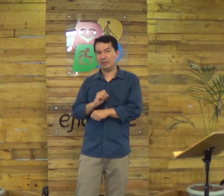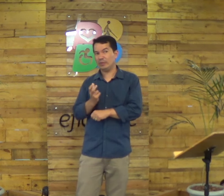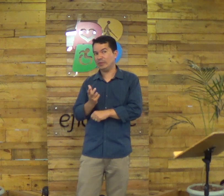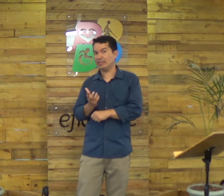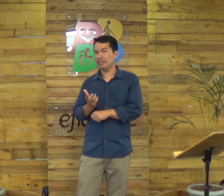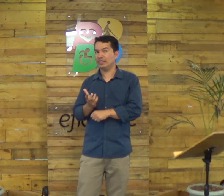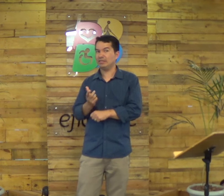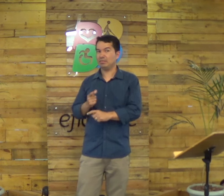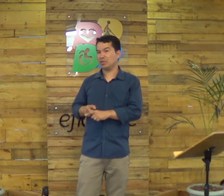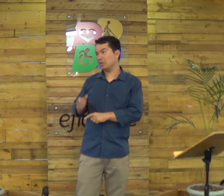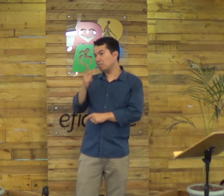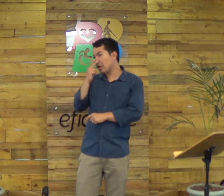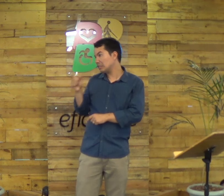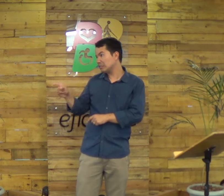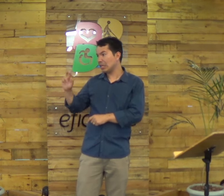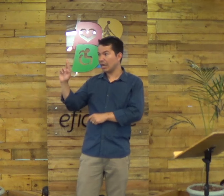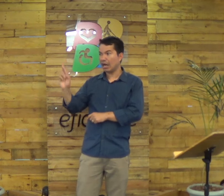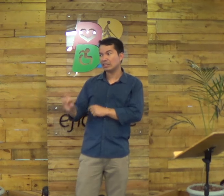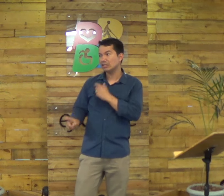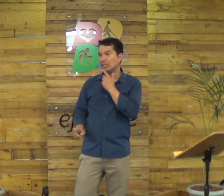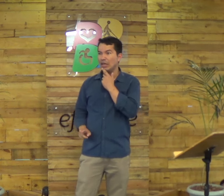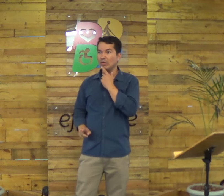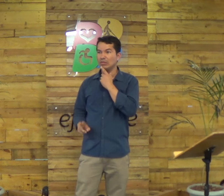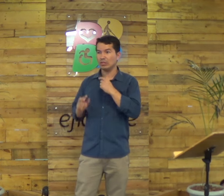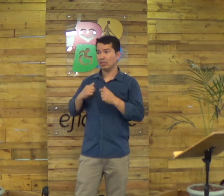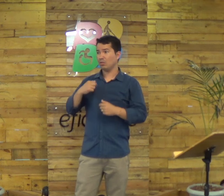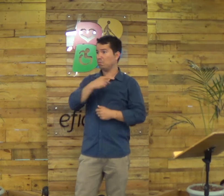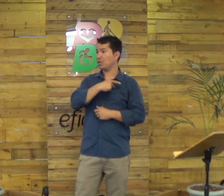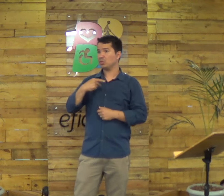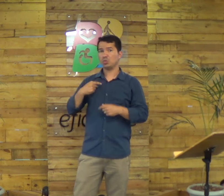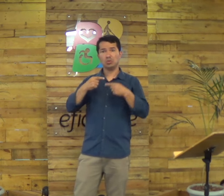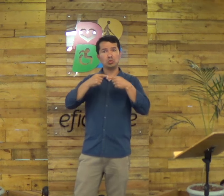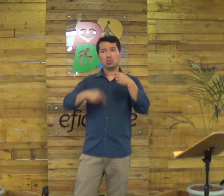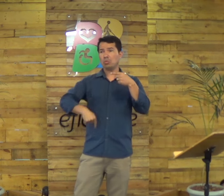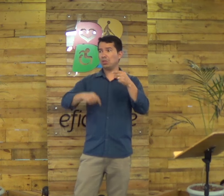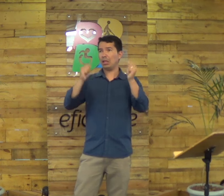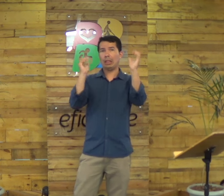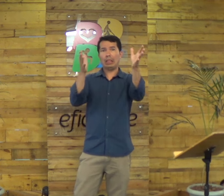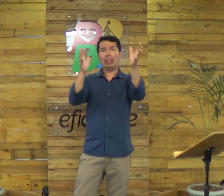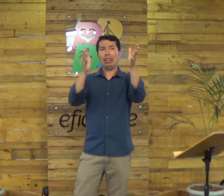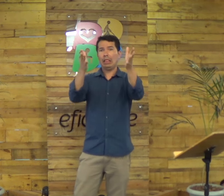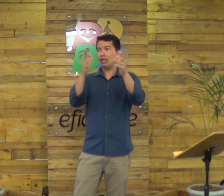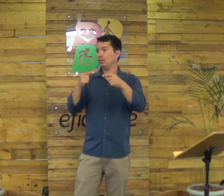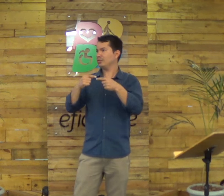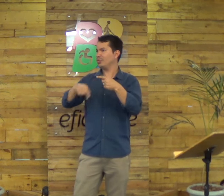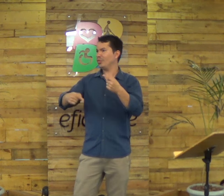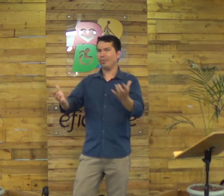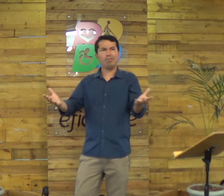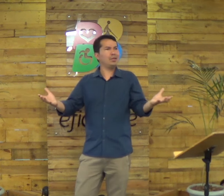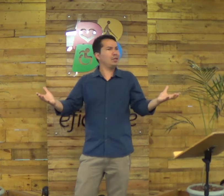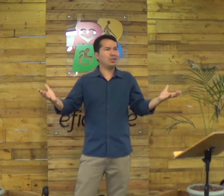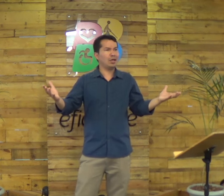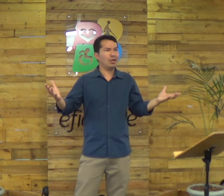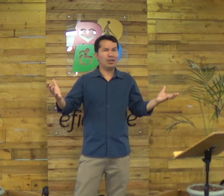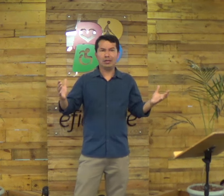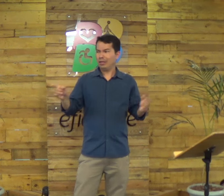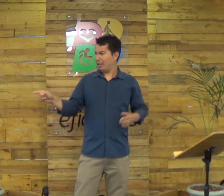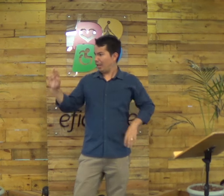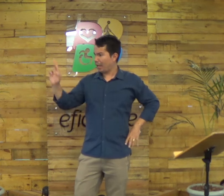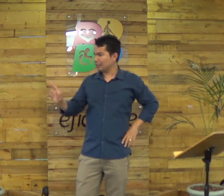paro, será que não, porque ele disse, ah, tem razão, não tem a ver, pastor, que sabe Libras, né, para que ele,